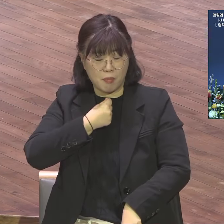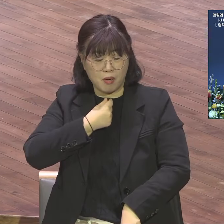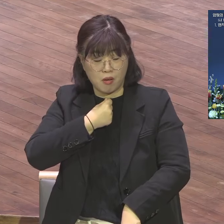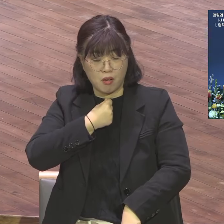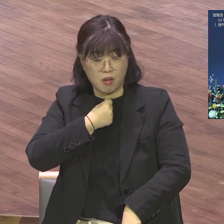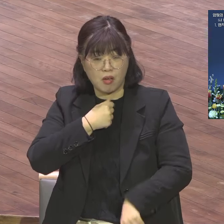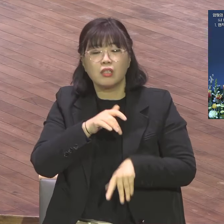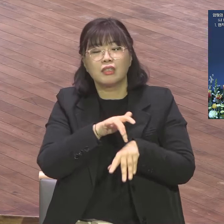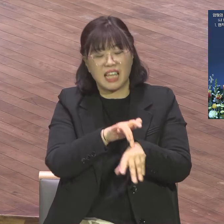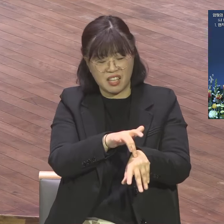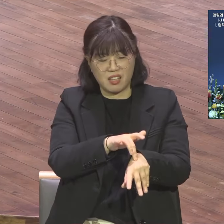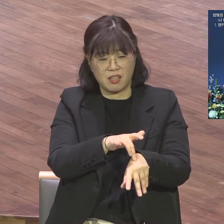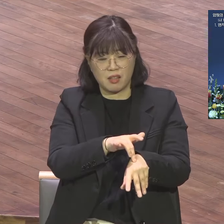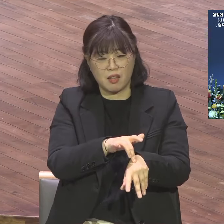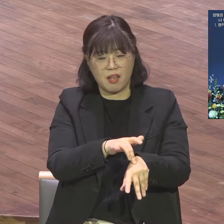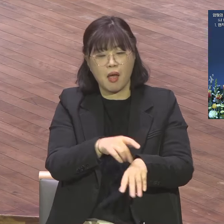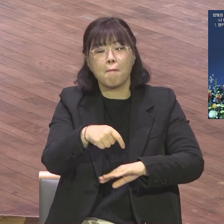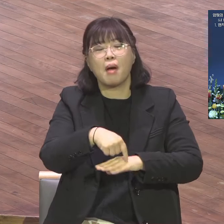한 말이에요.